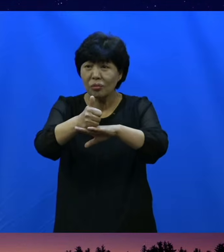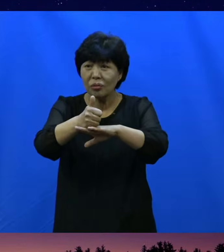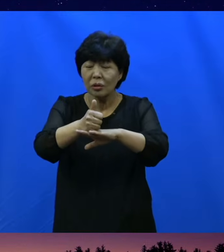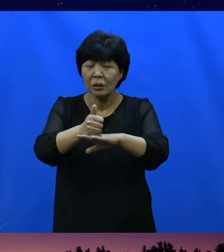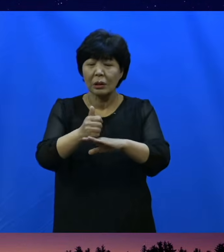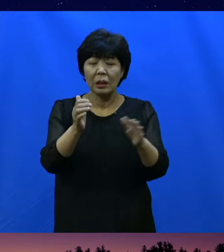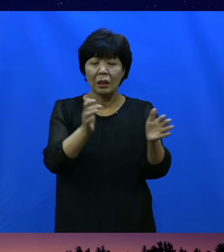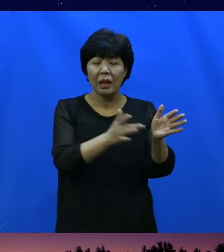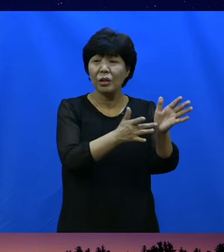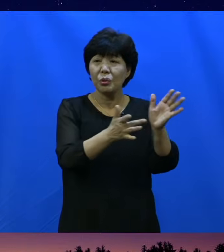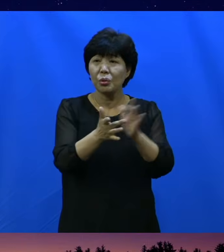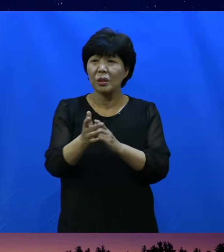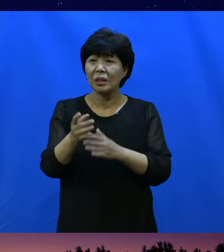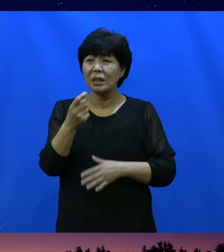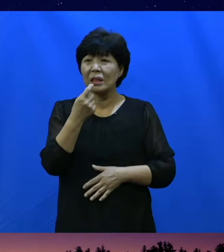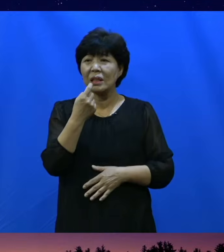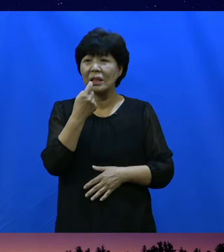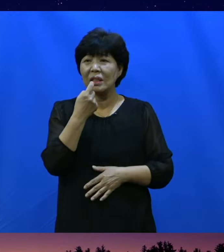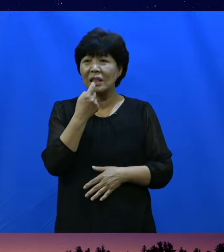예수를 은삼십에 팝니다.